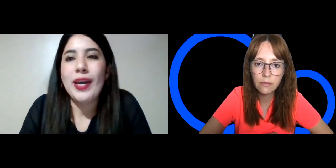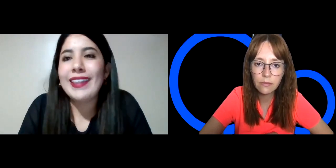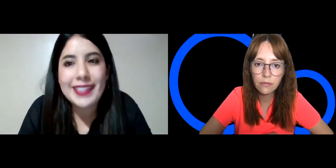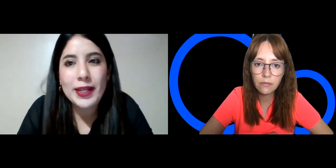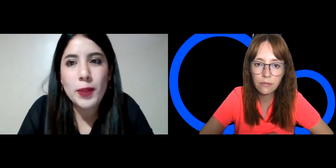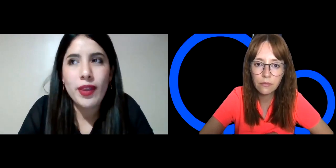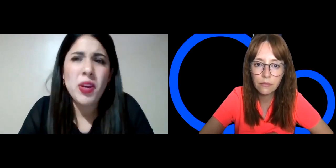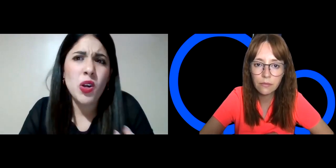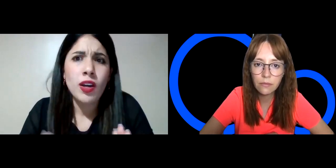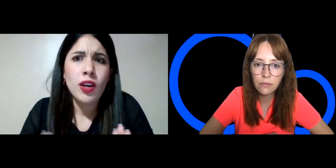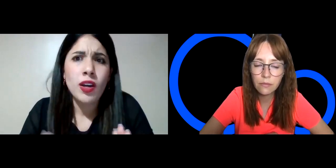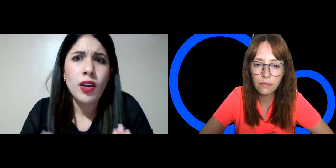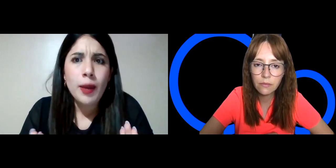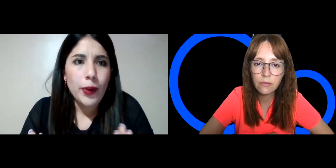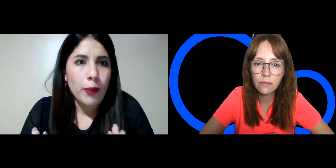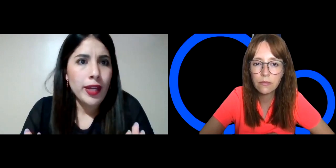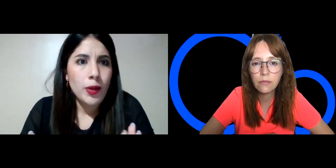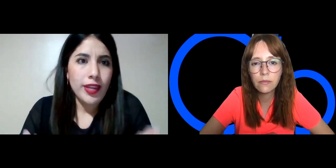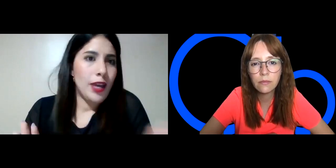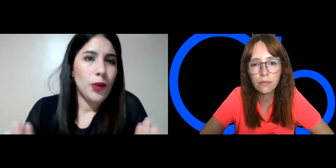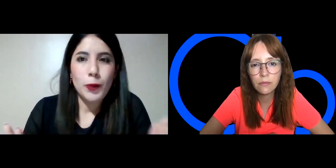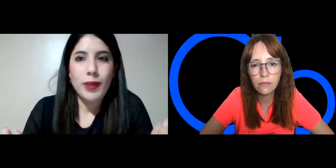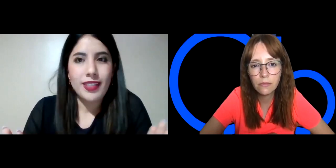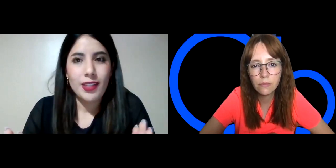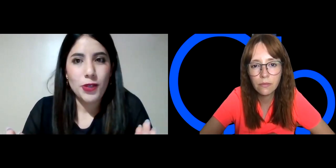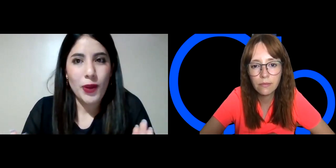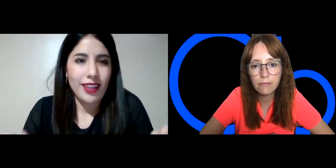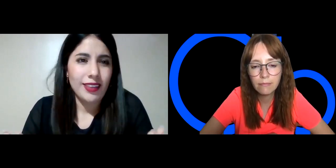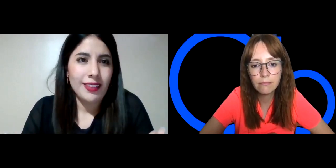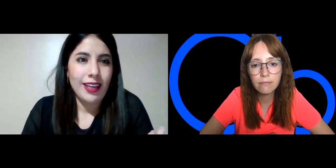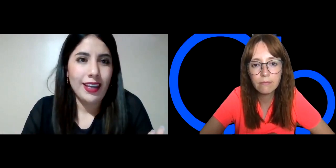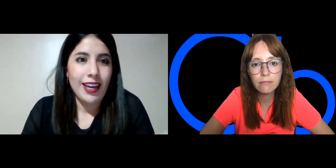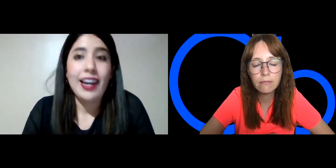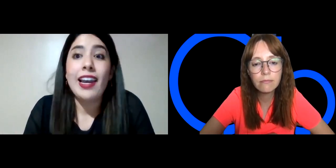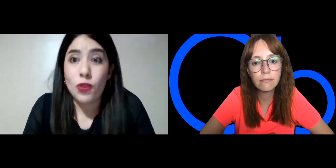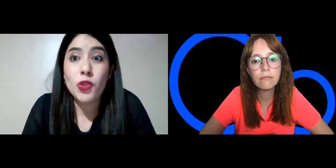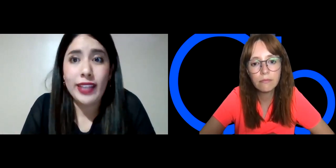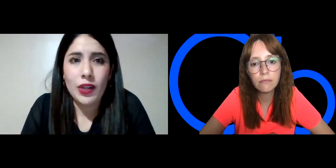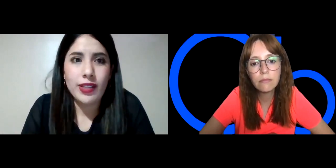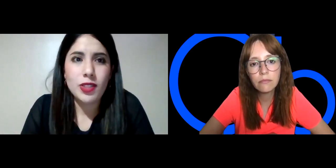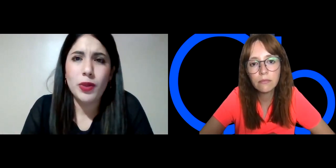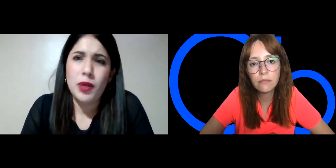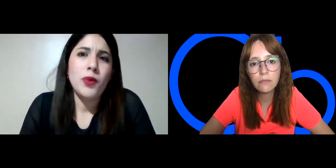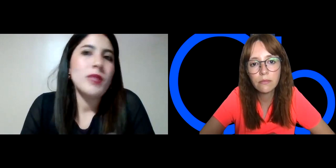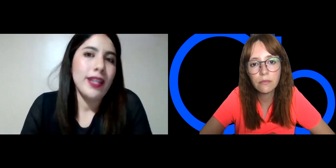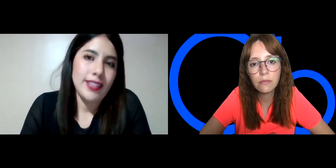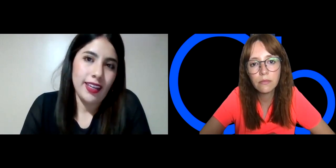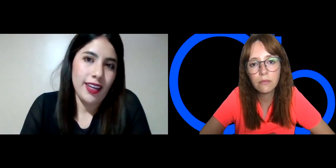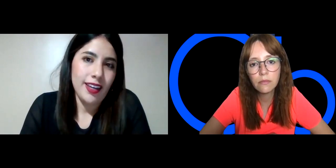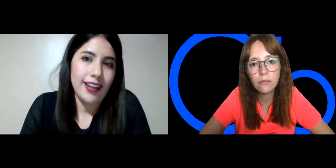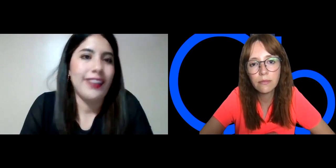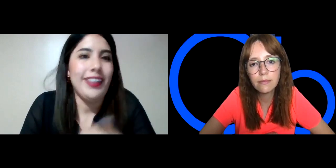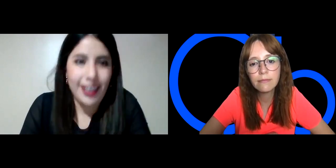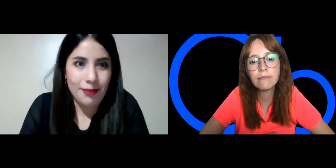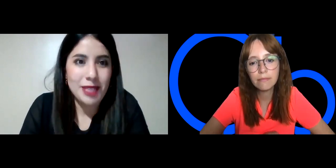unos pueden decir como de, bueno, pero a mí no me ha llegado ningún paciente sordo a la consulta, ¿no? Y es como de, no, no esperes